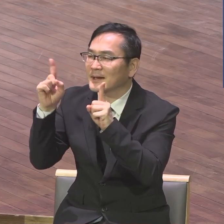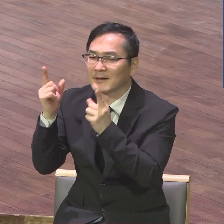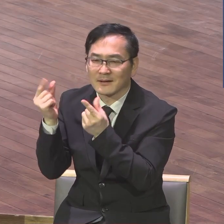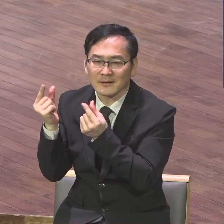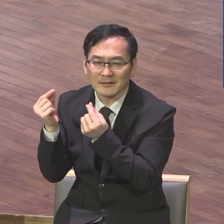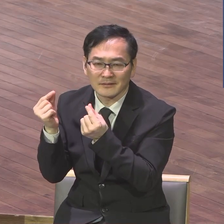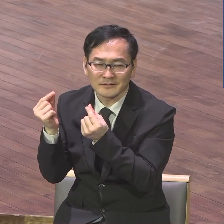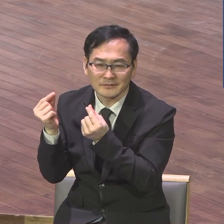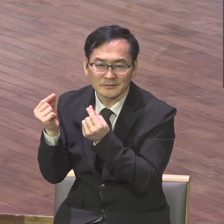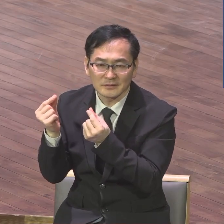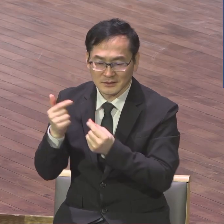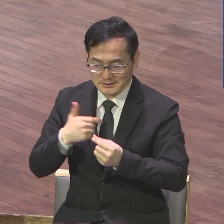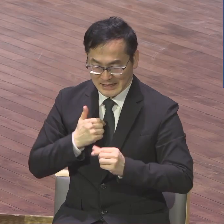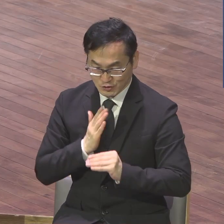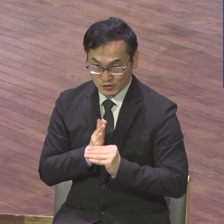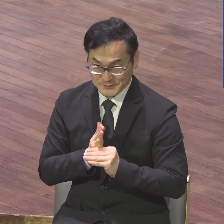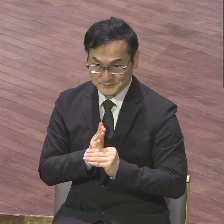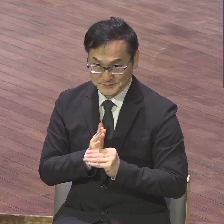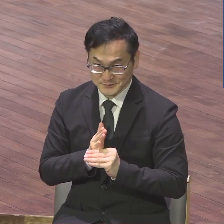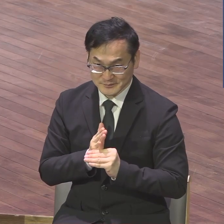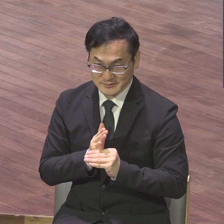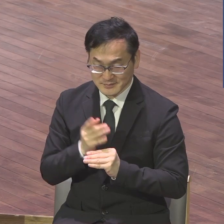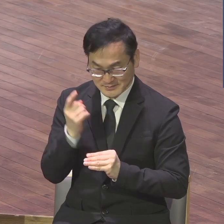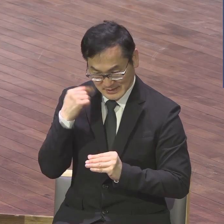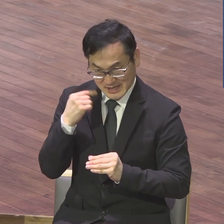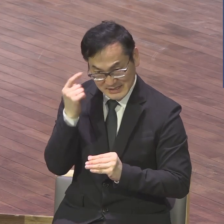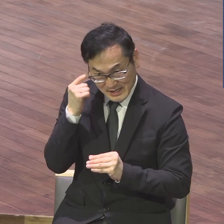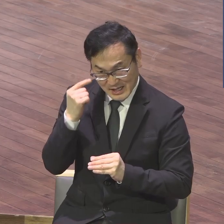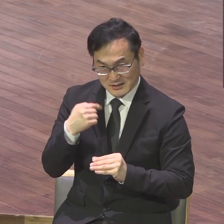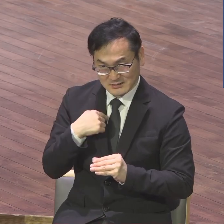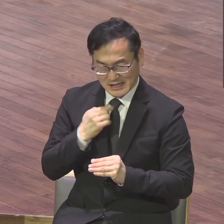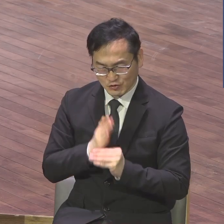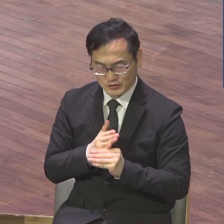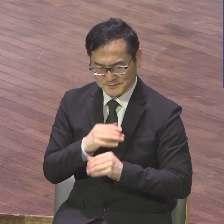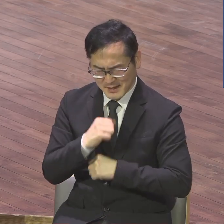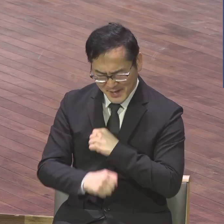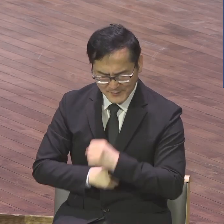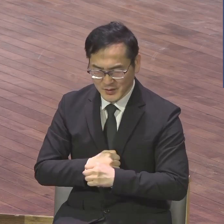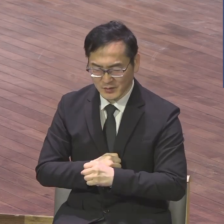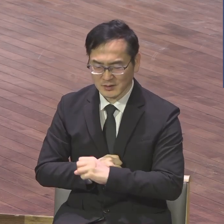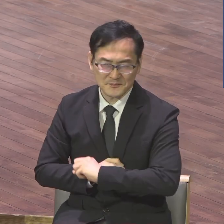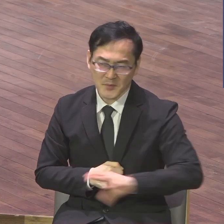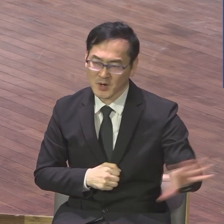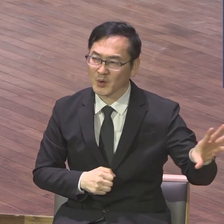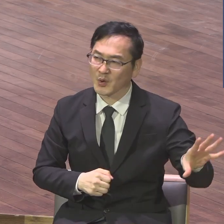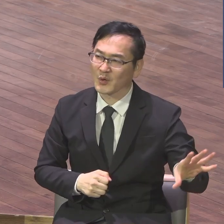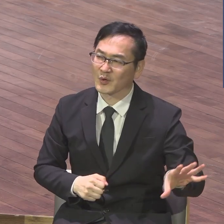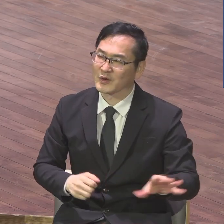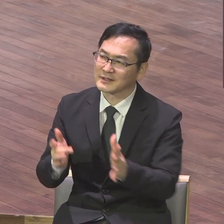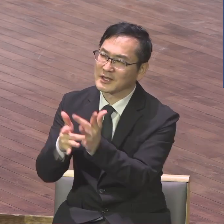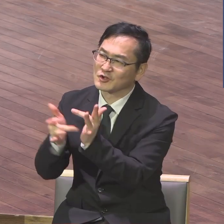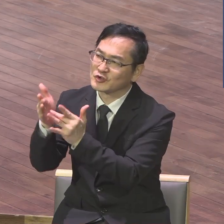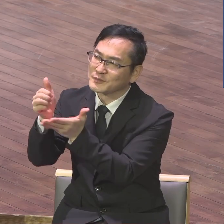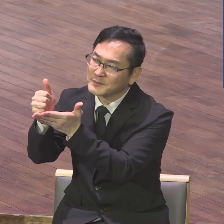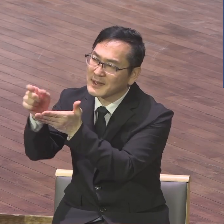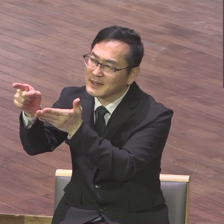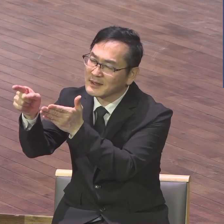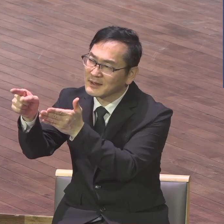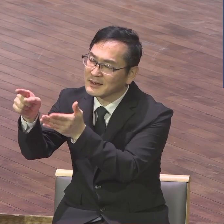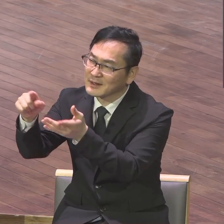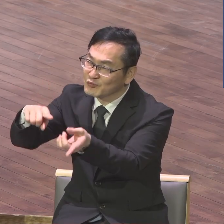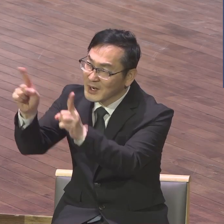중심적인 삶에서 마음과 생각을 온전히 다 내려놓고 이제부터 참된 믿음의